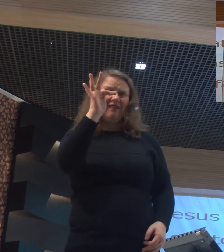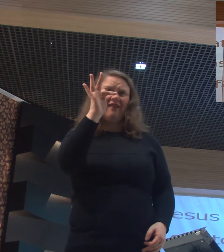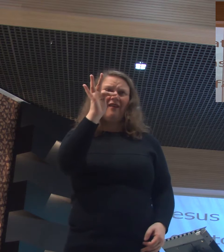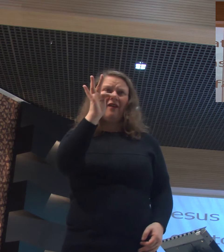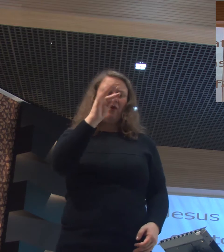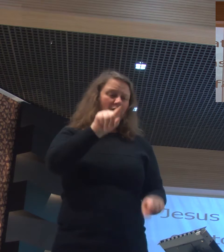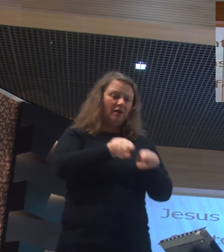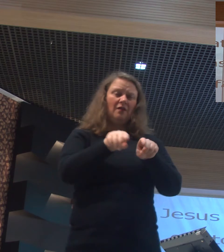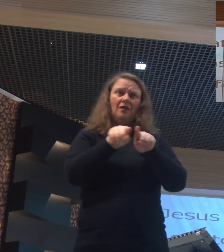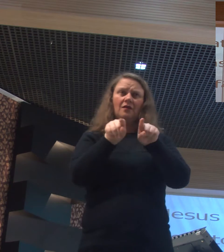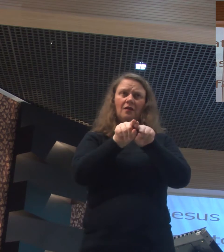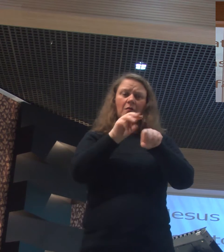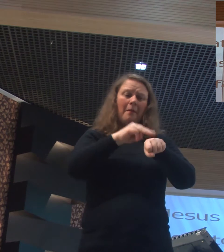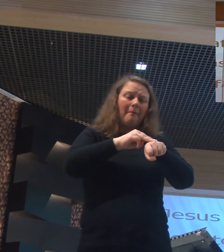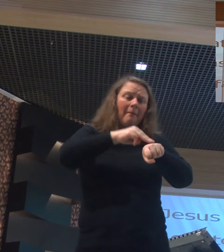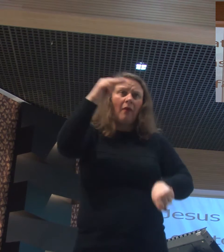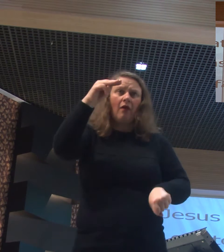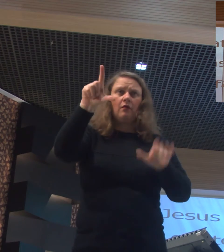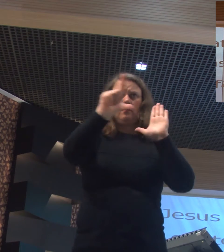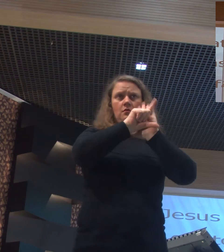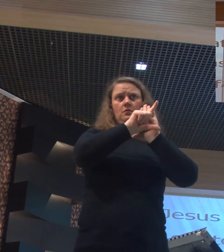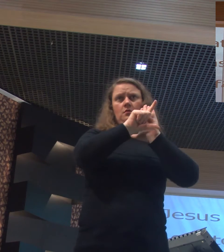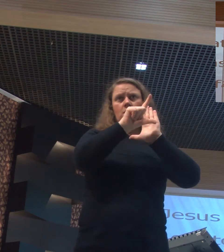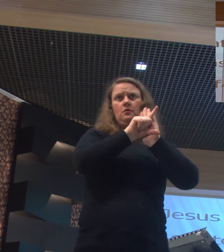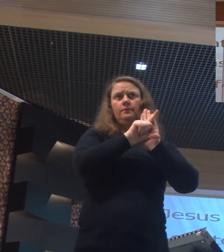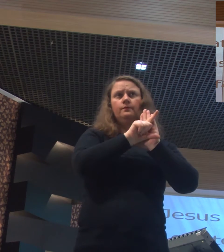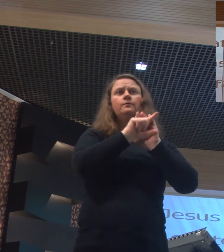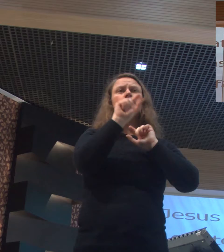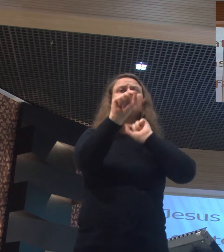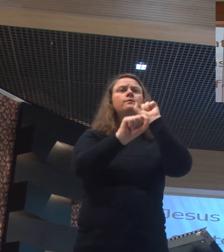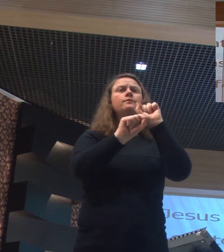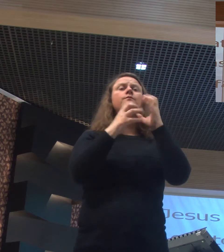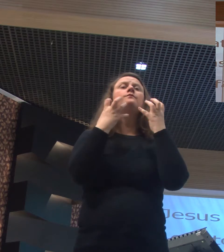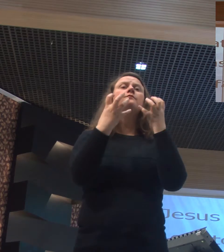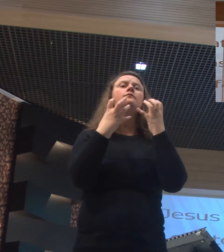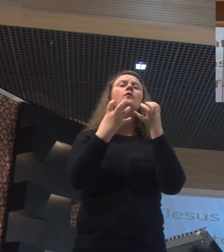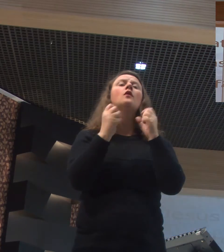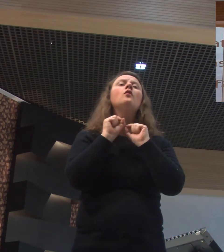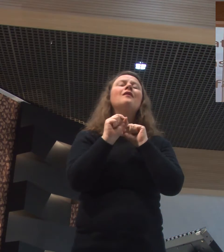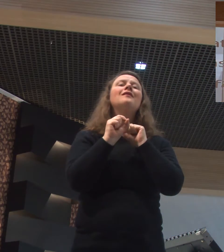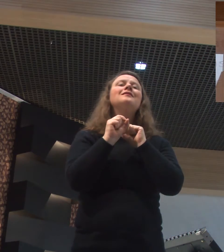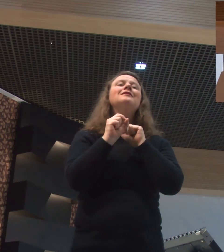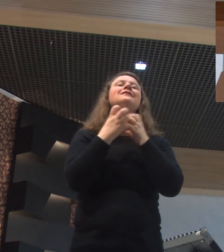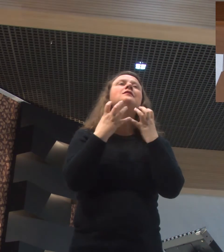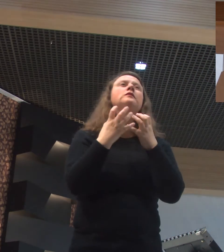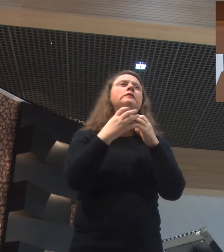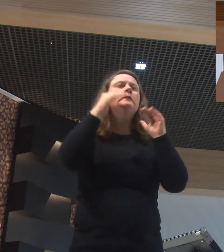Esses fariseus e mestres da lei, eles buscavam cumprir